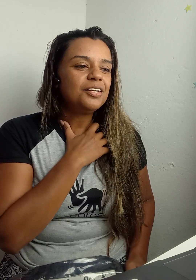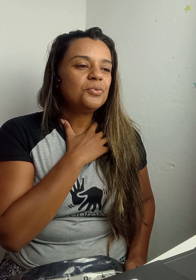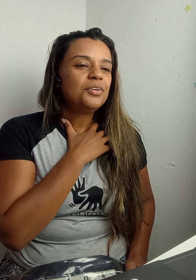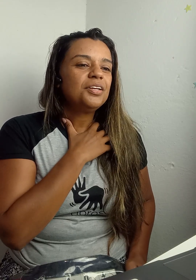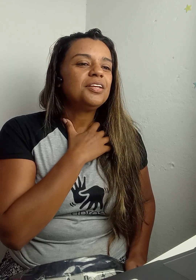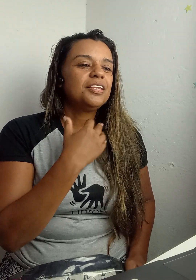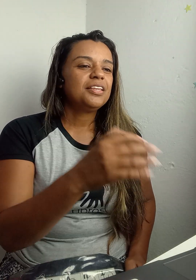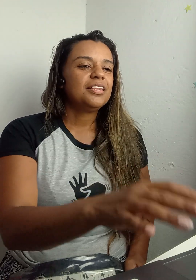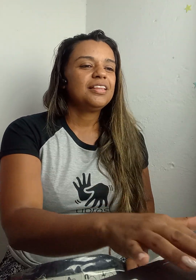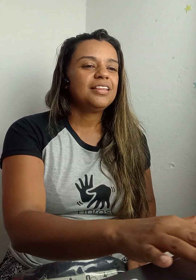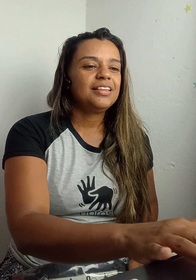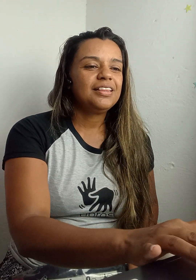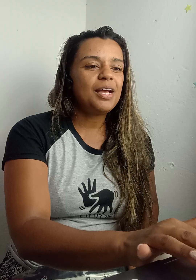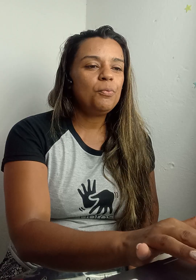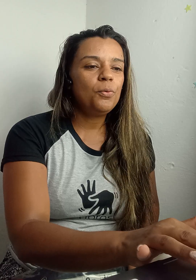Não? Tá bom.